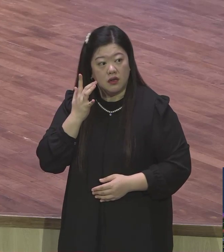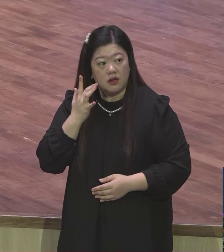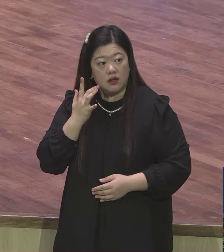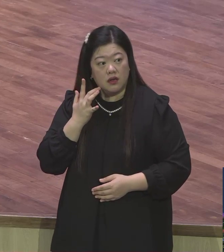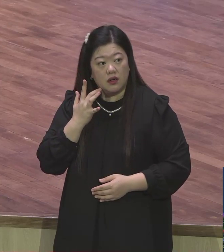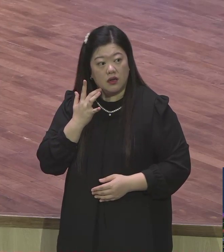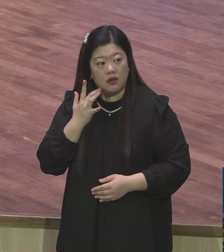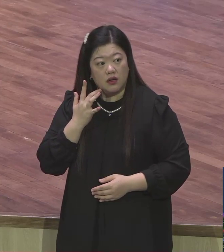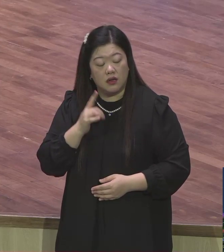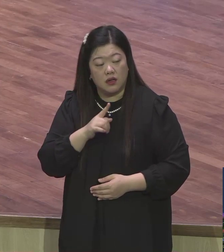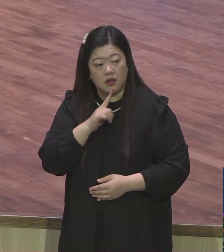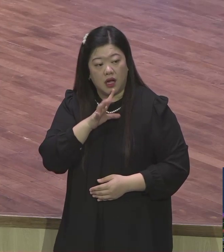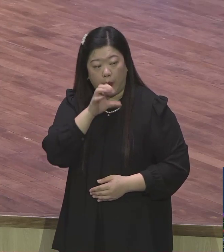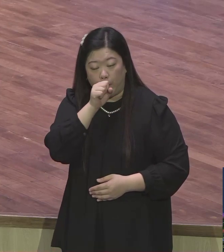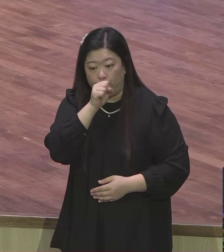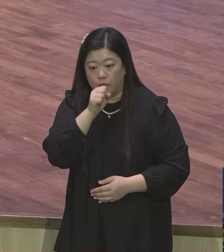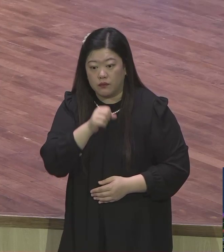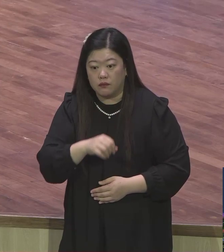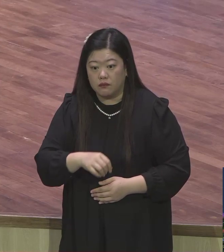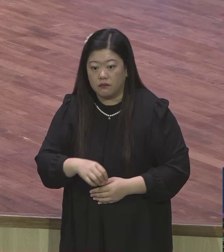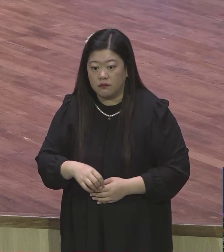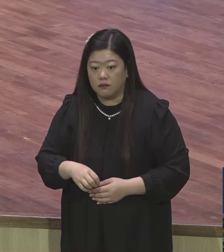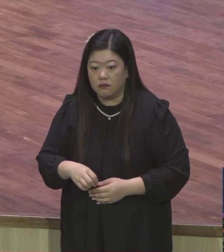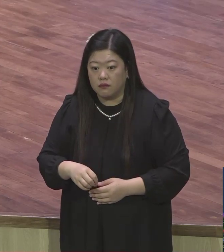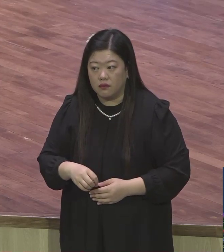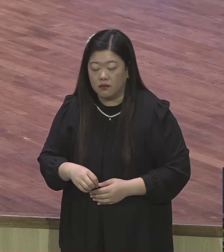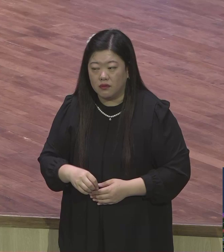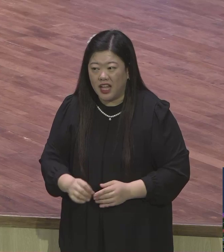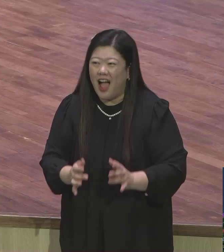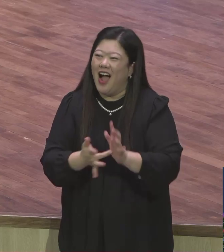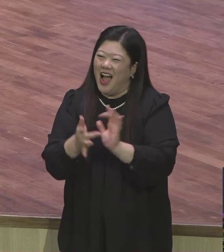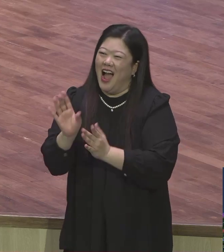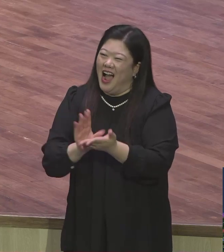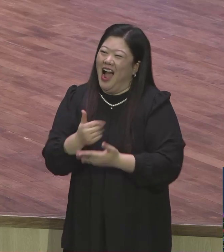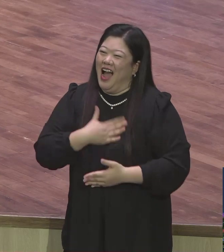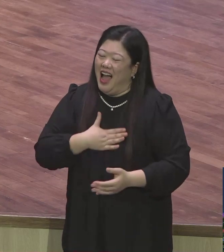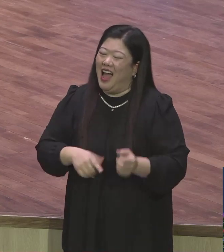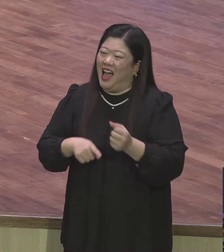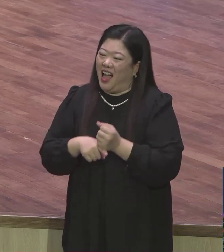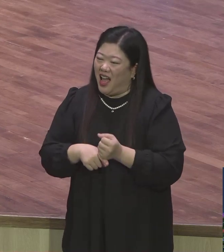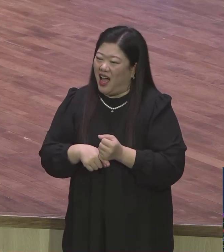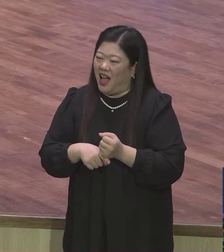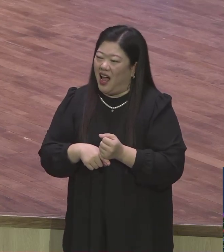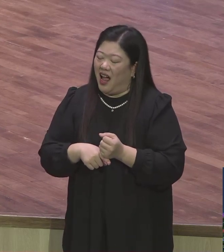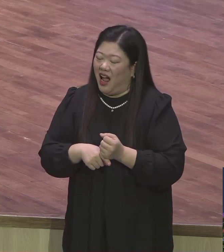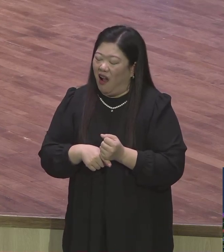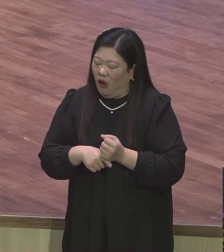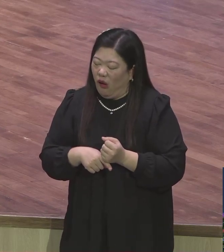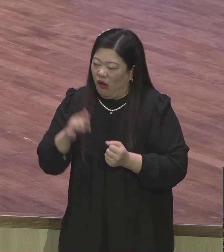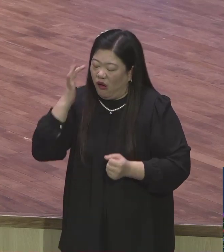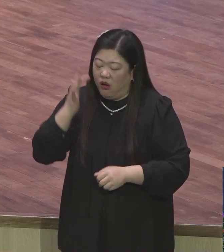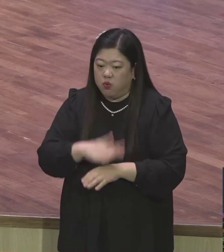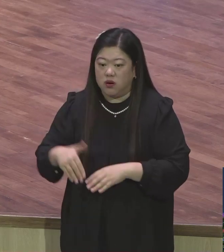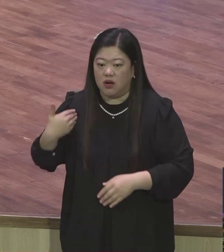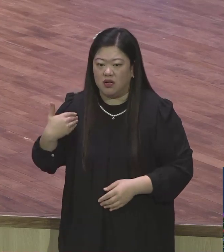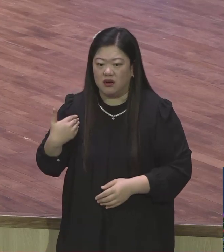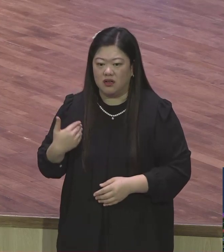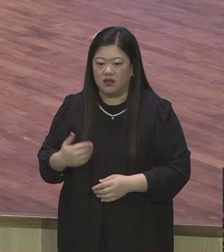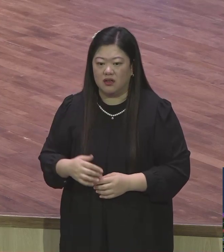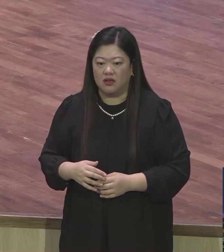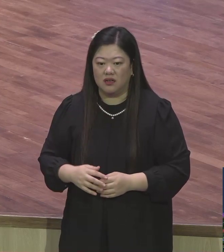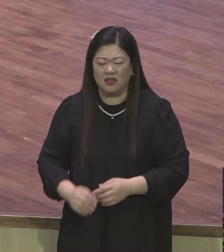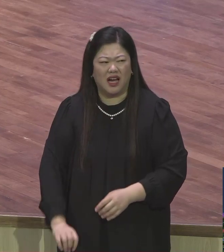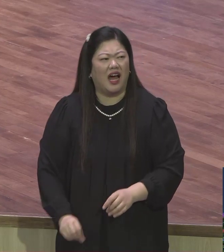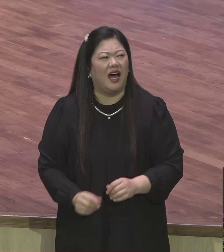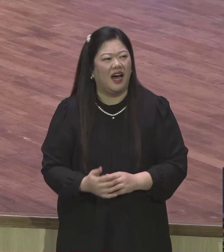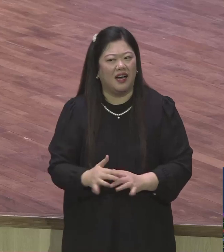목사님 모르겠는데 나 처음 듣는데요. 하는 말이 그럼 아이고 우리 직원들 앞에 말하는 참 감사. 쪽팔리게 직원들 있을 때 말을 못하면 창피할